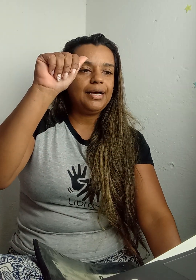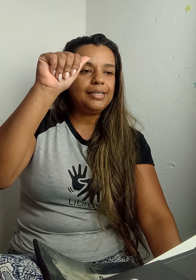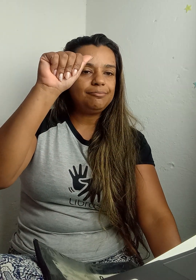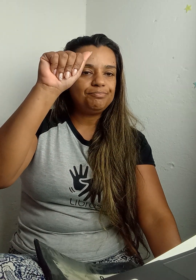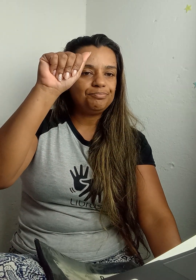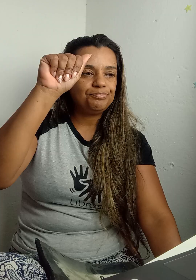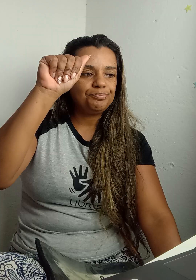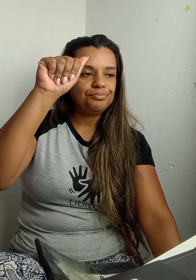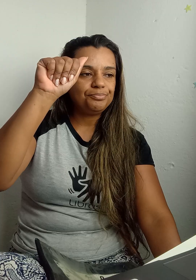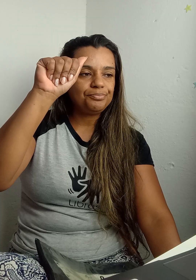A.